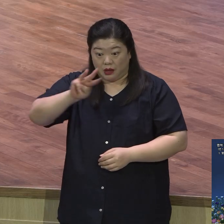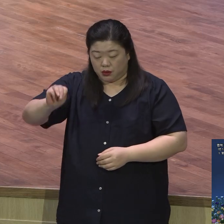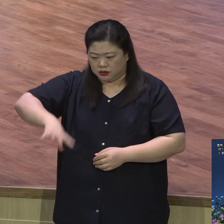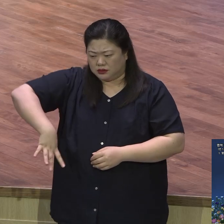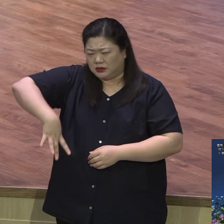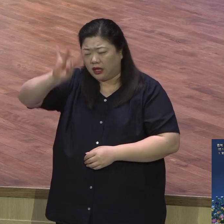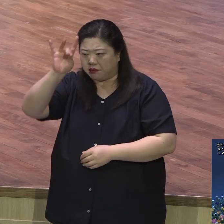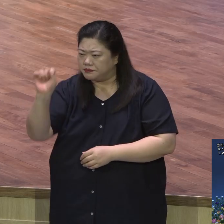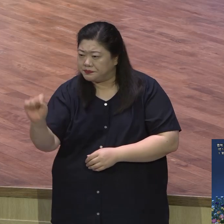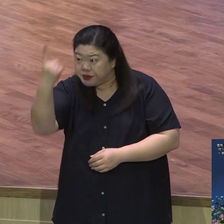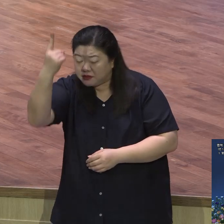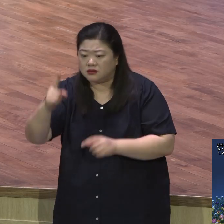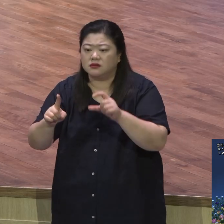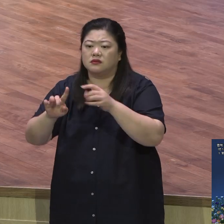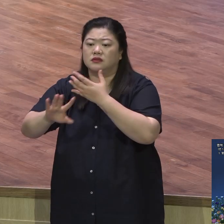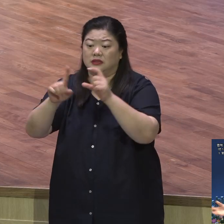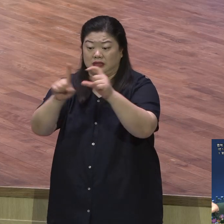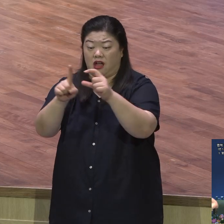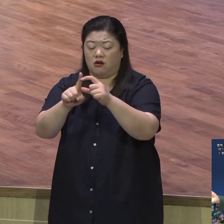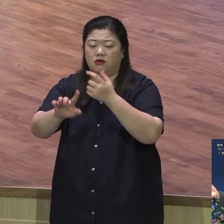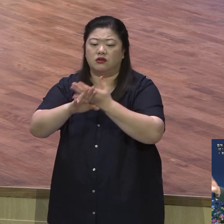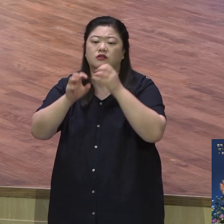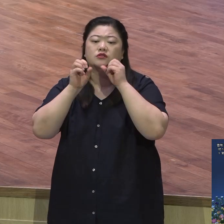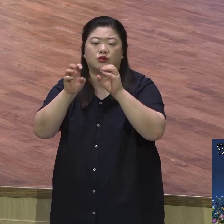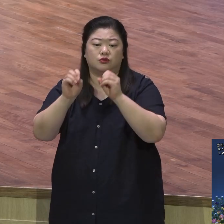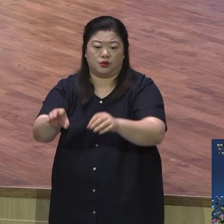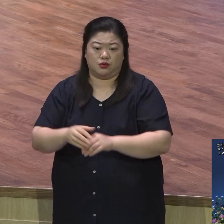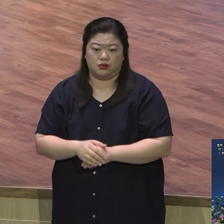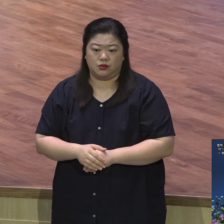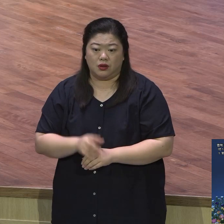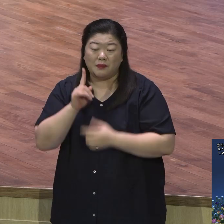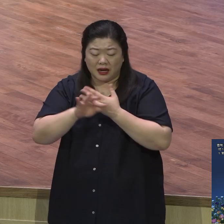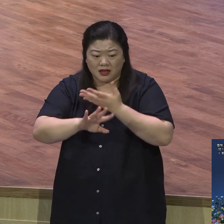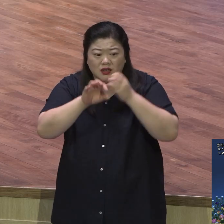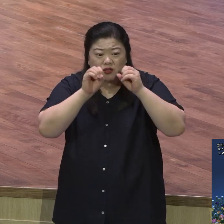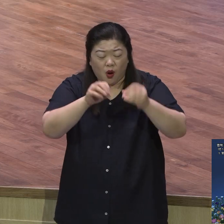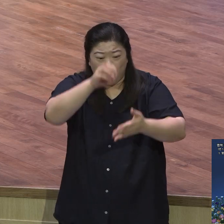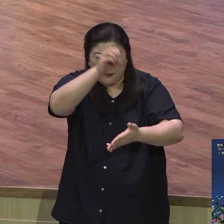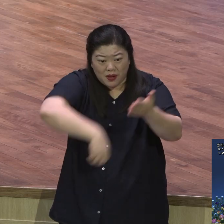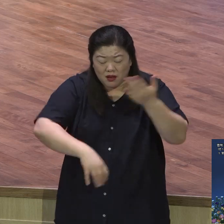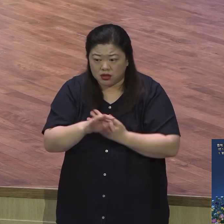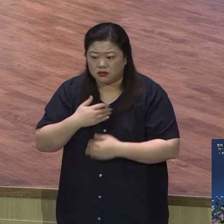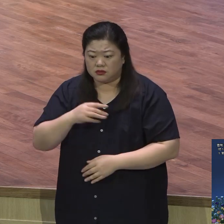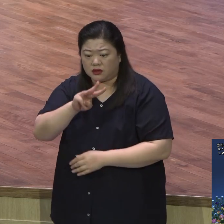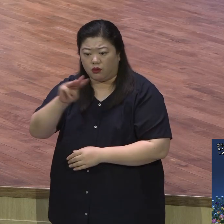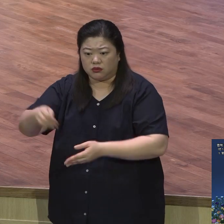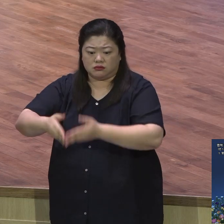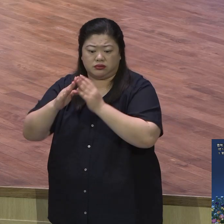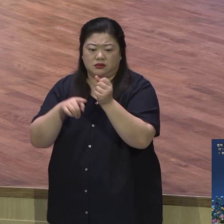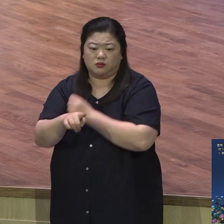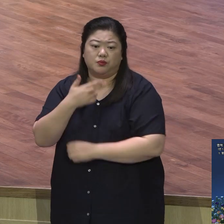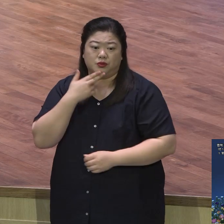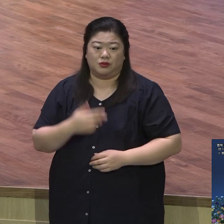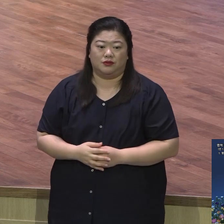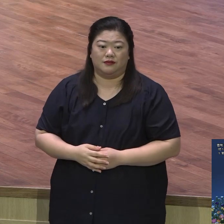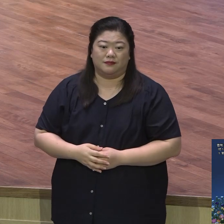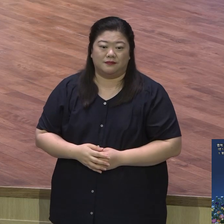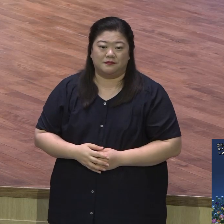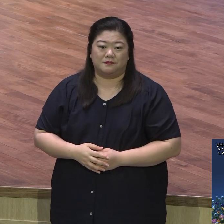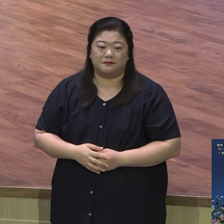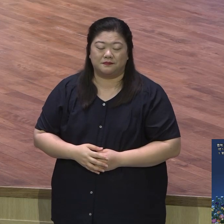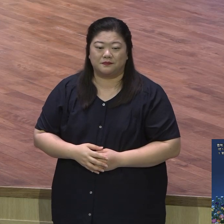마스터가 끝났으니까 본격적으로 성교 위에는 이 교회가 존재할 이유가 없어요 너무 밥 먹을 일이 있어요 이게 그러니까